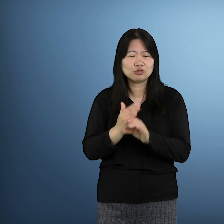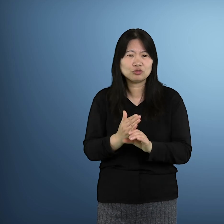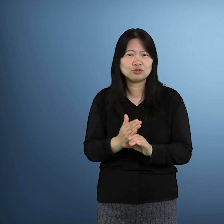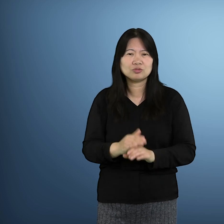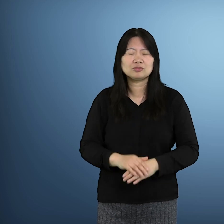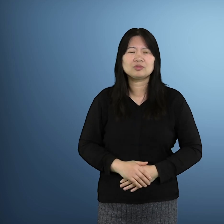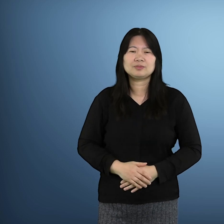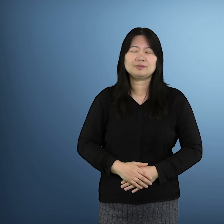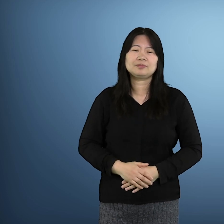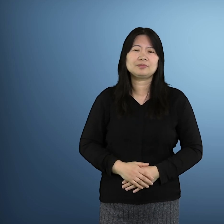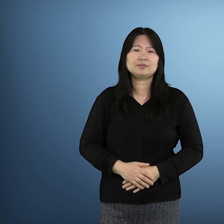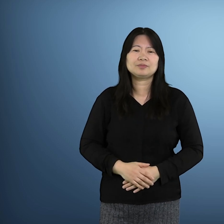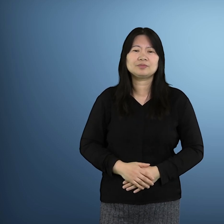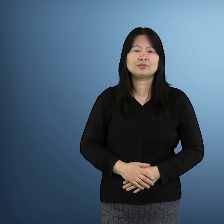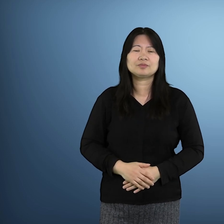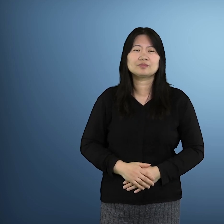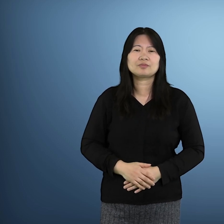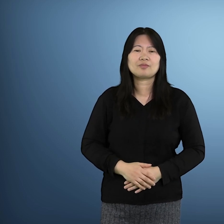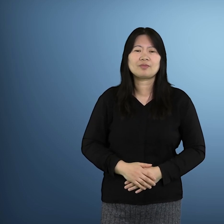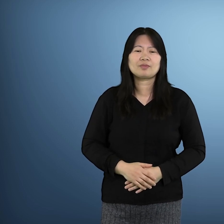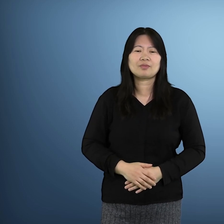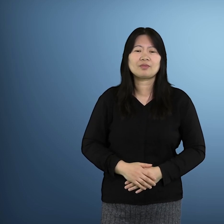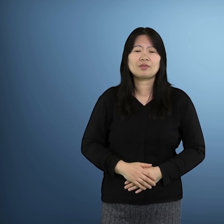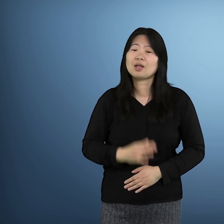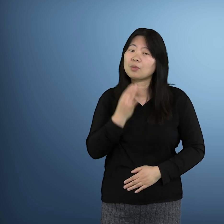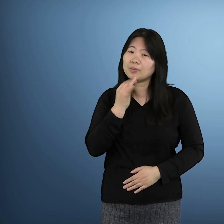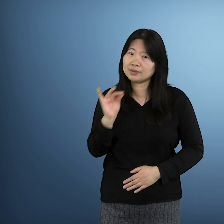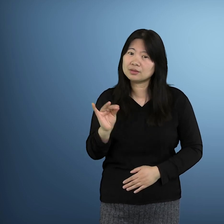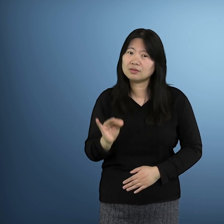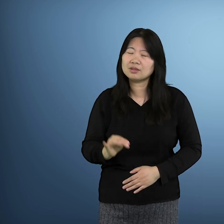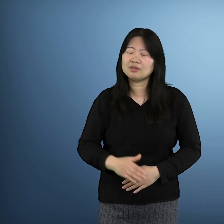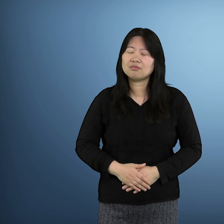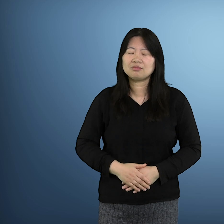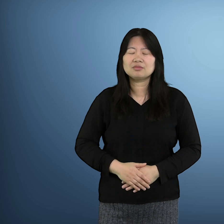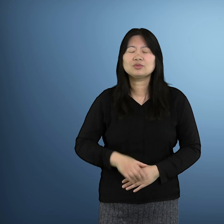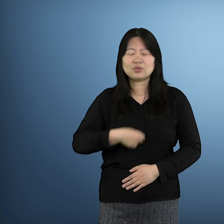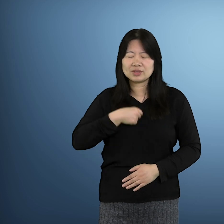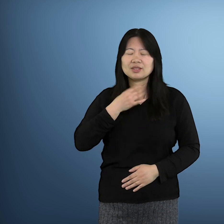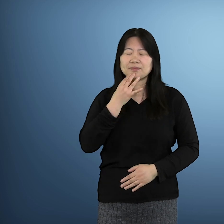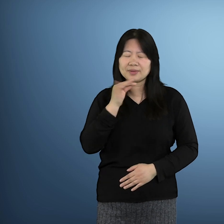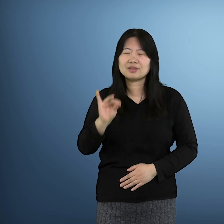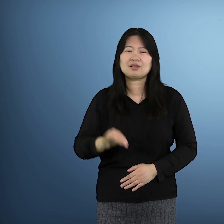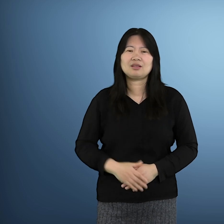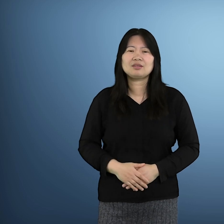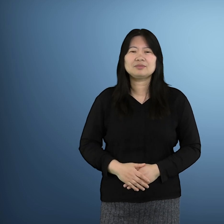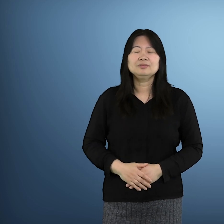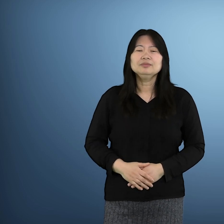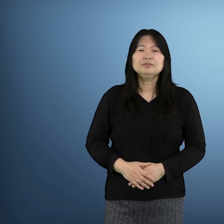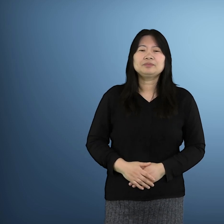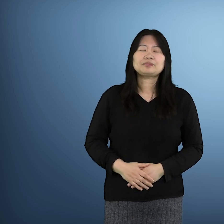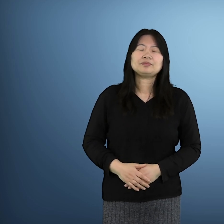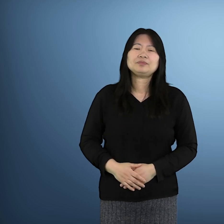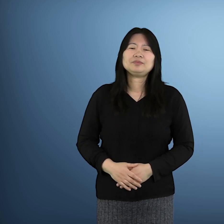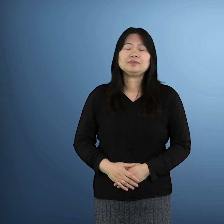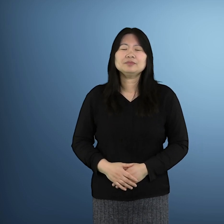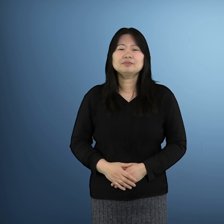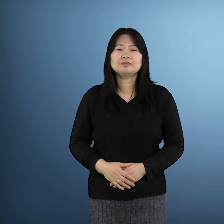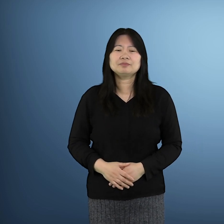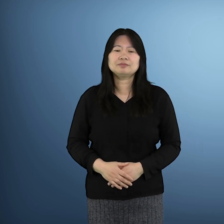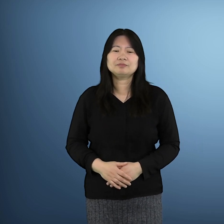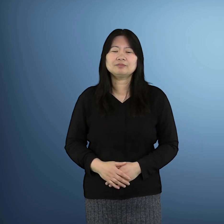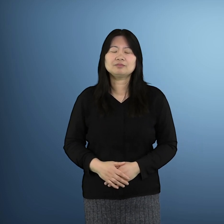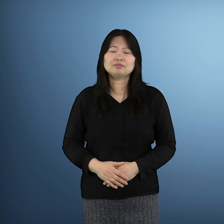그래 왔잖아요. 사실은 그래 왔단